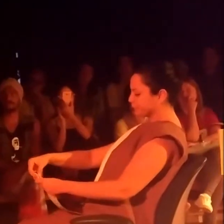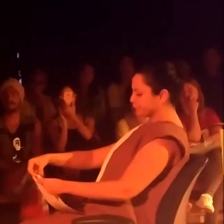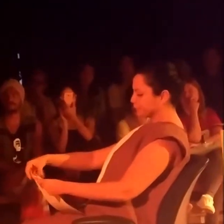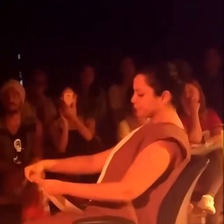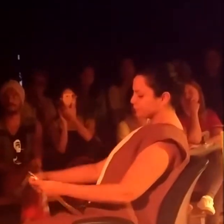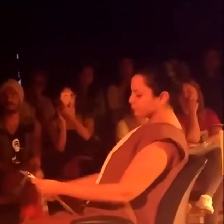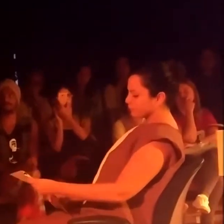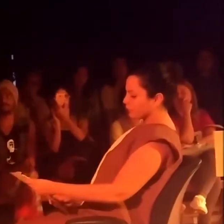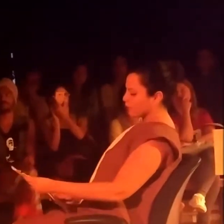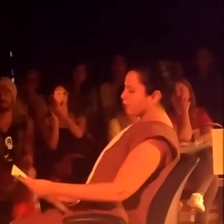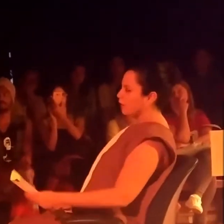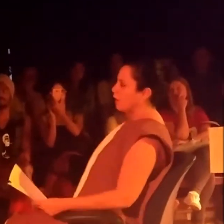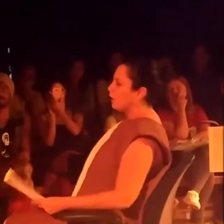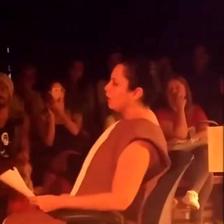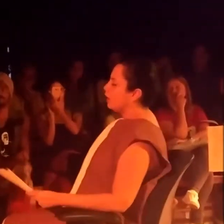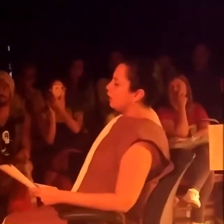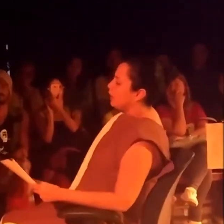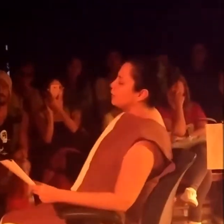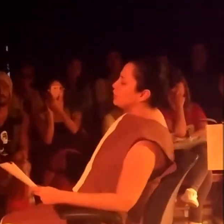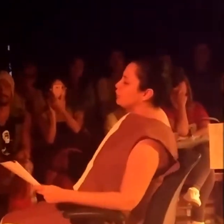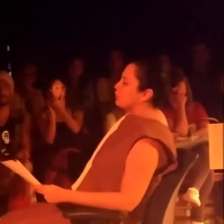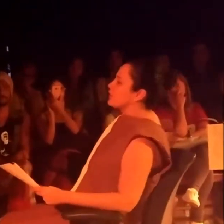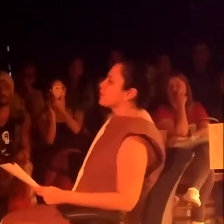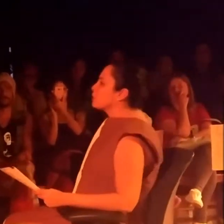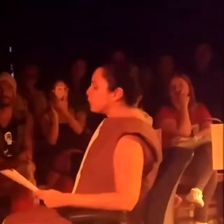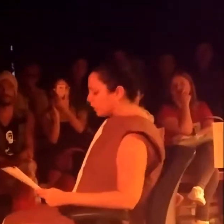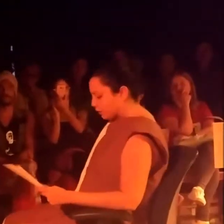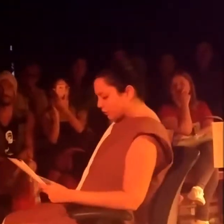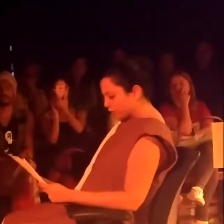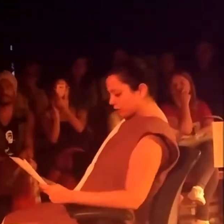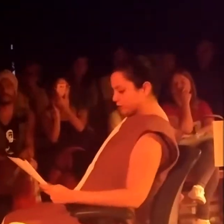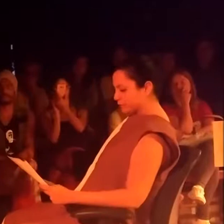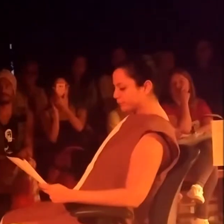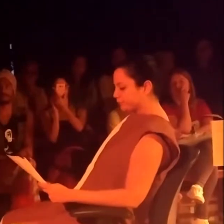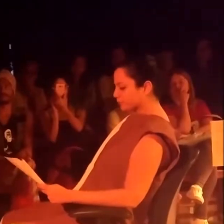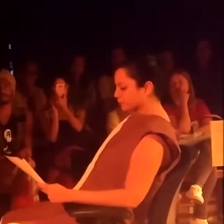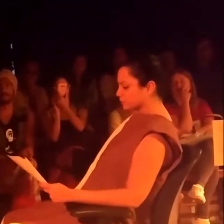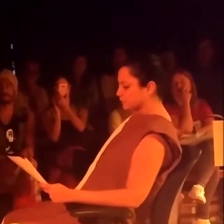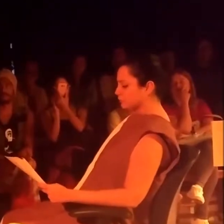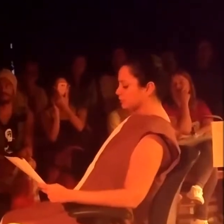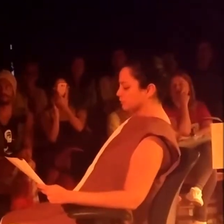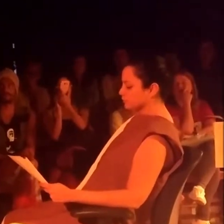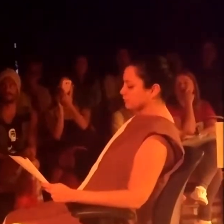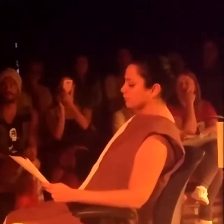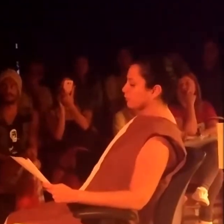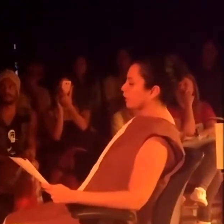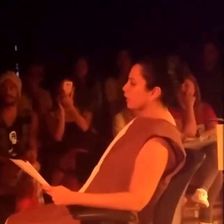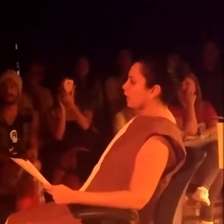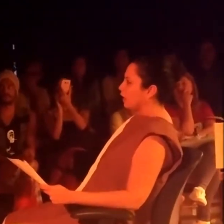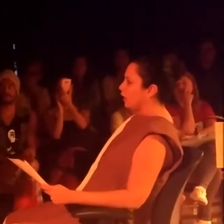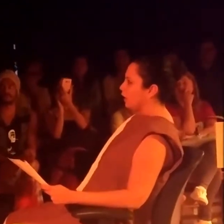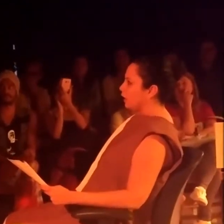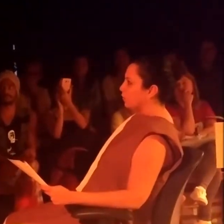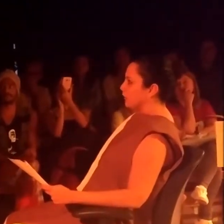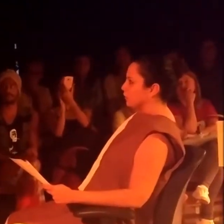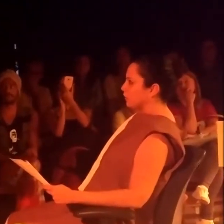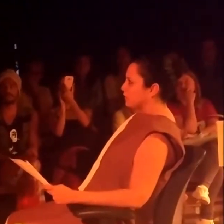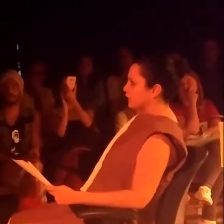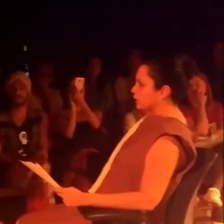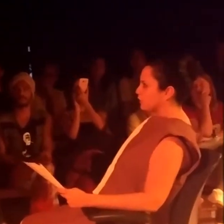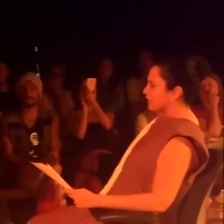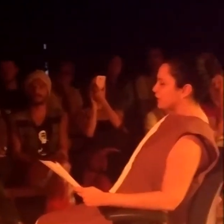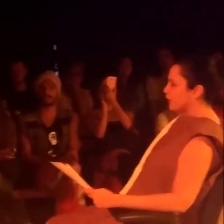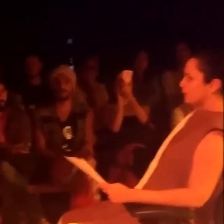Profissão? Agente de transporte. Ano e local de nascimento? Em